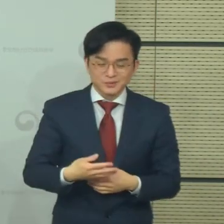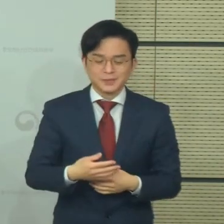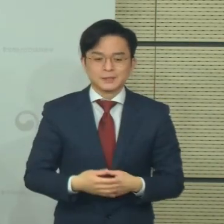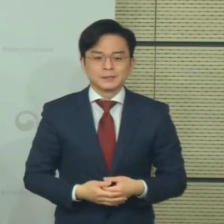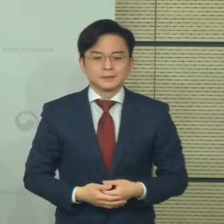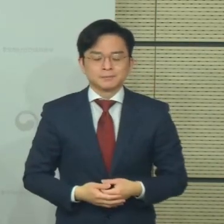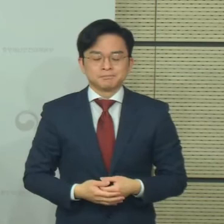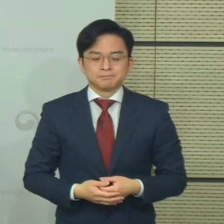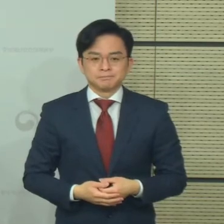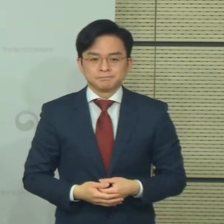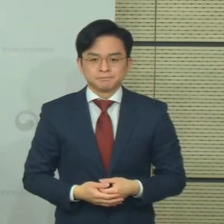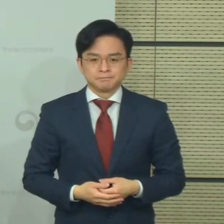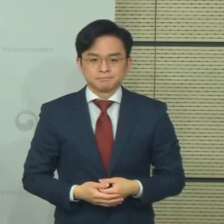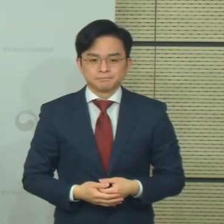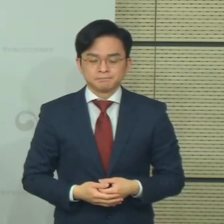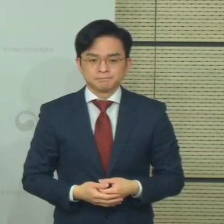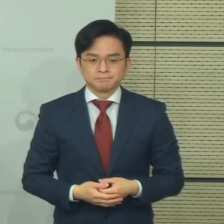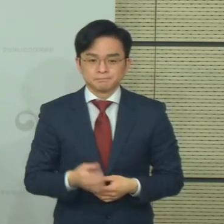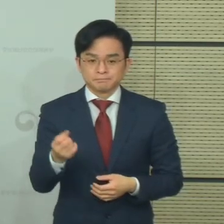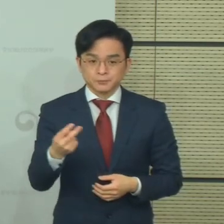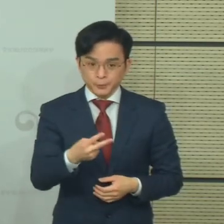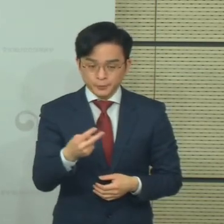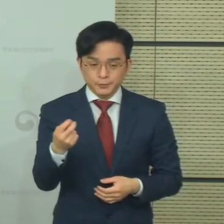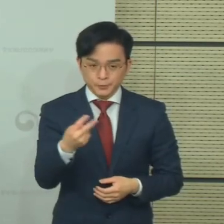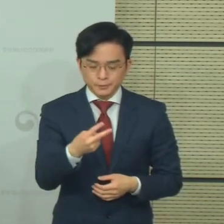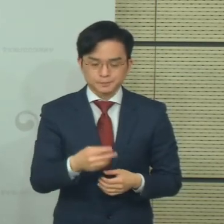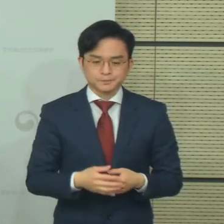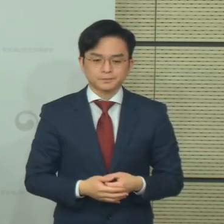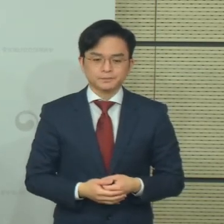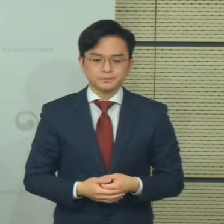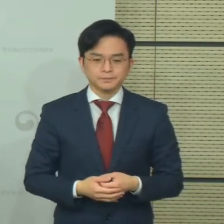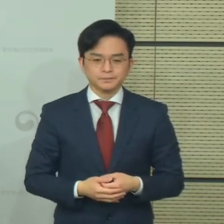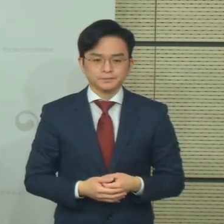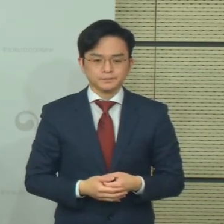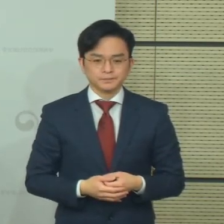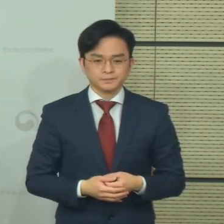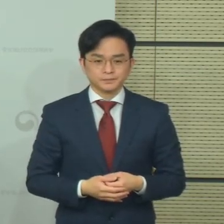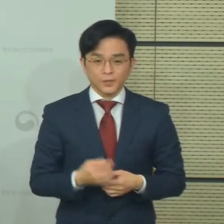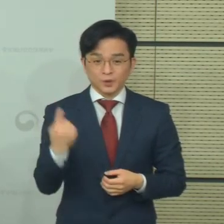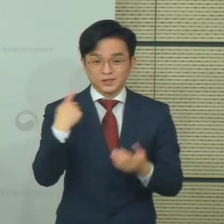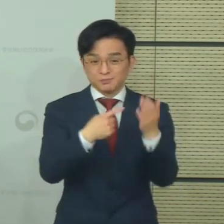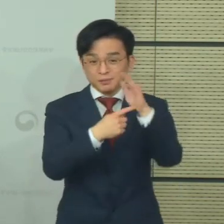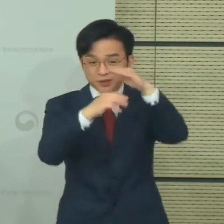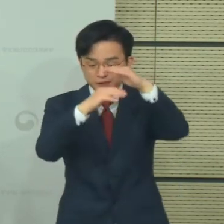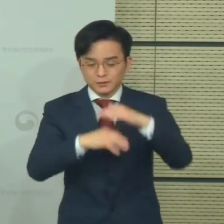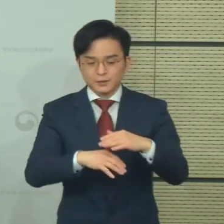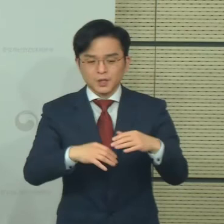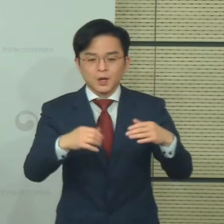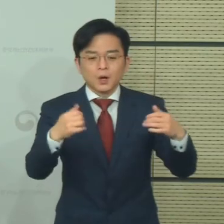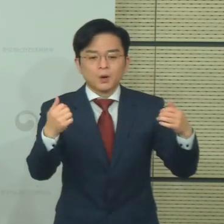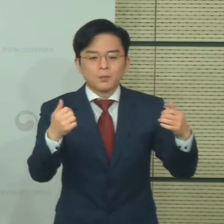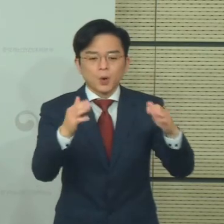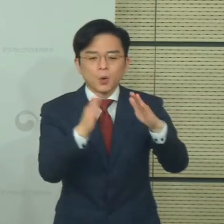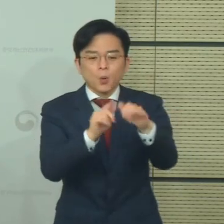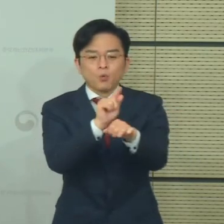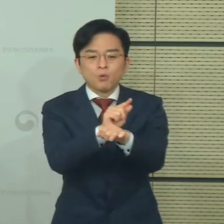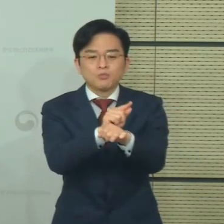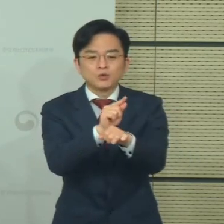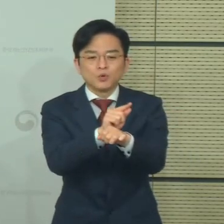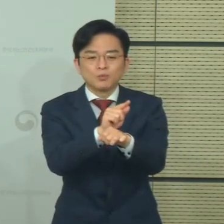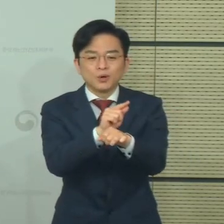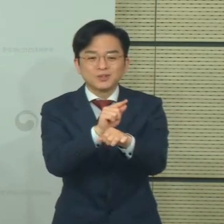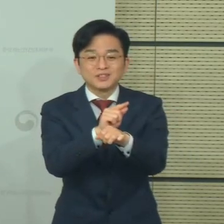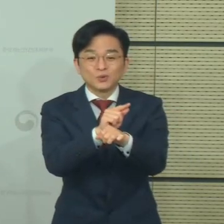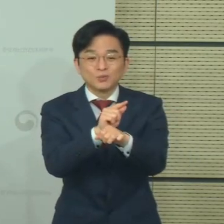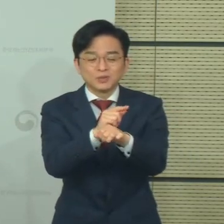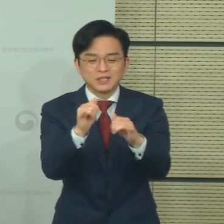사회적 거리두기를 하면서 여러 가지 어떤 회의 진행을 어떻게 해야 될 것인지 가급적이면 이러한 대면 회의는 일단 지양을